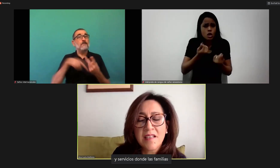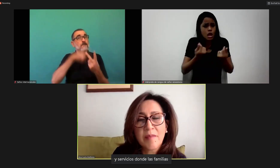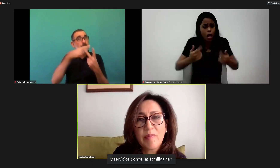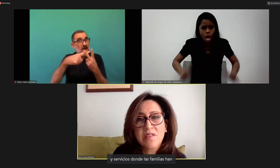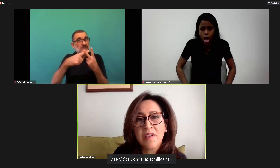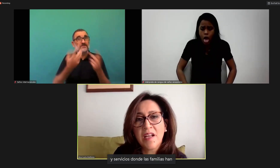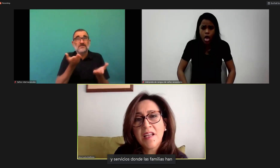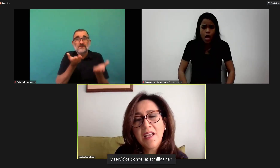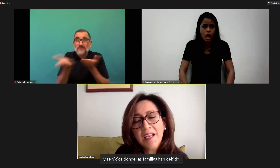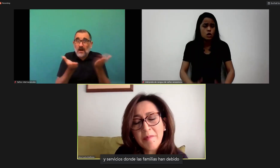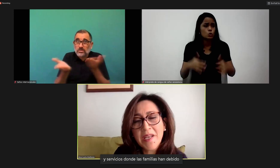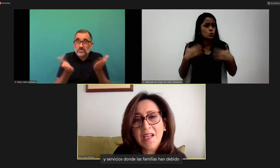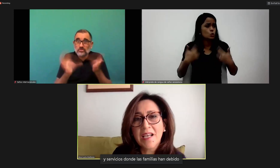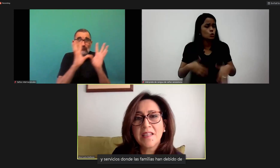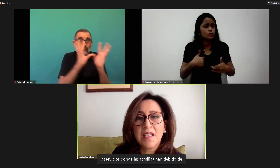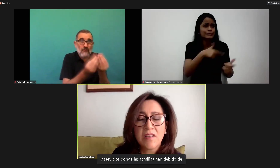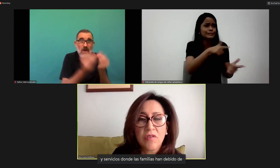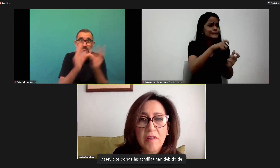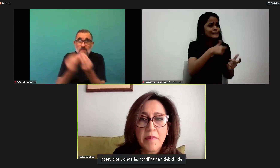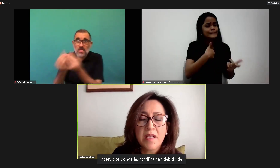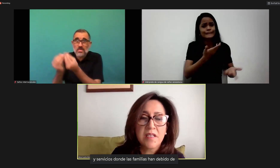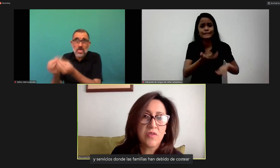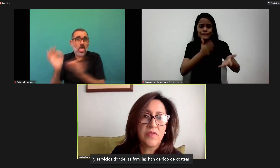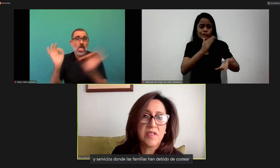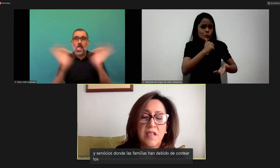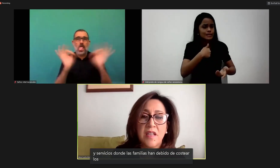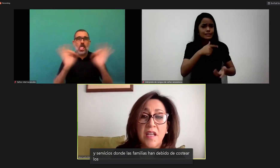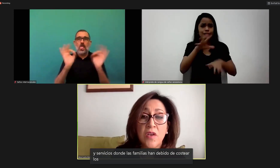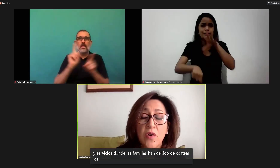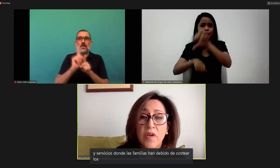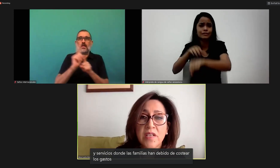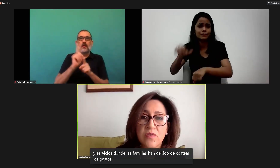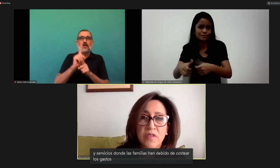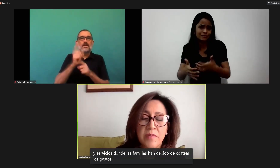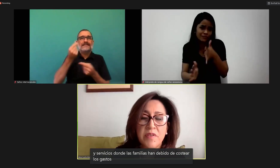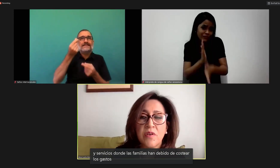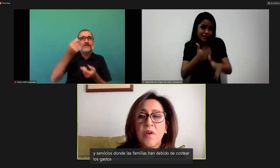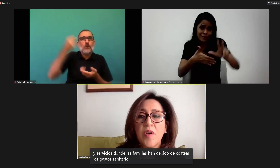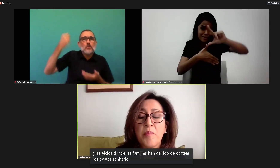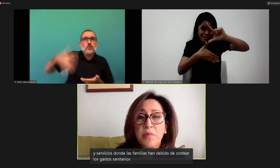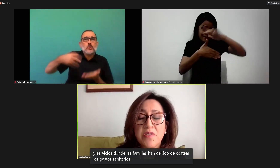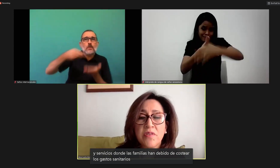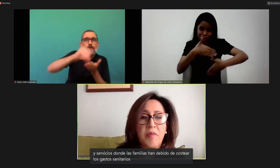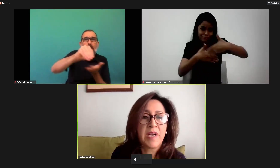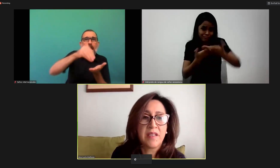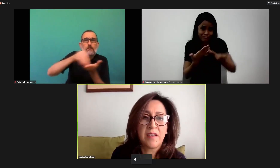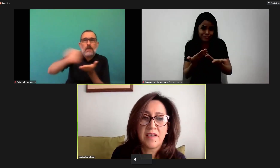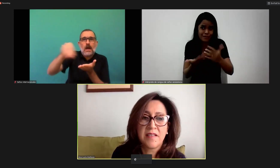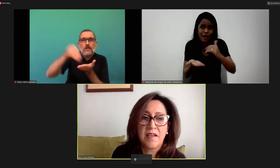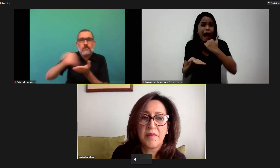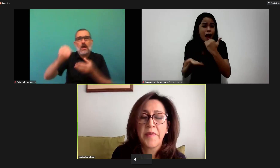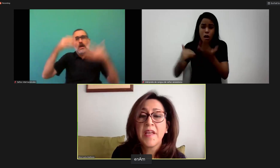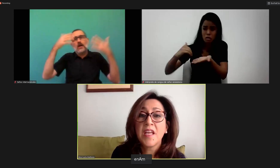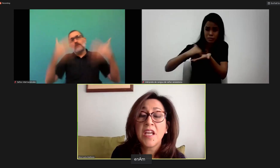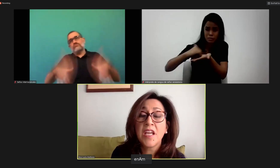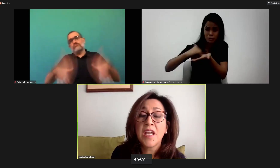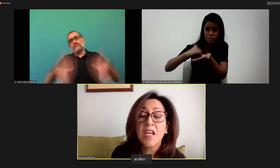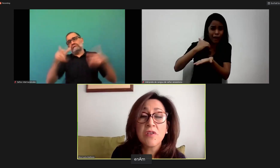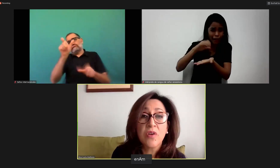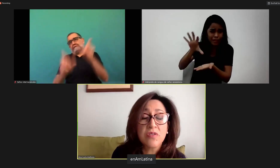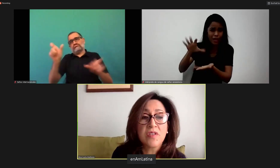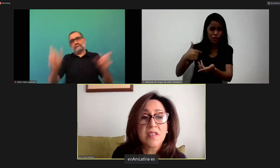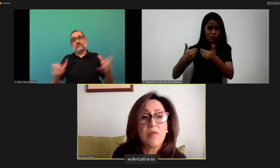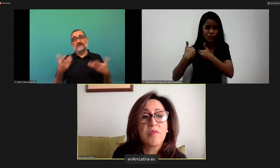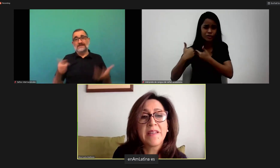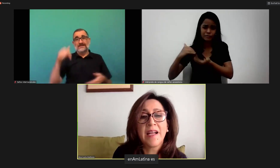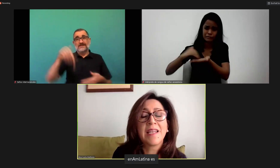la asistencia personal, que en América Latina todavía es insuficiente y no es un servicio provisto de parte del Estado. Y los